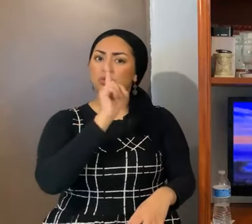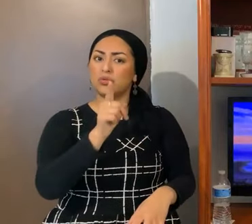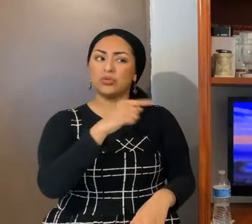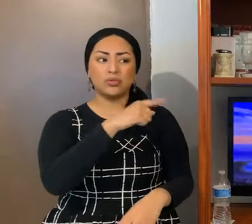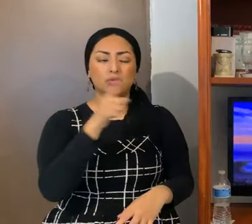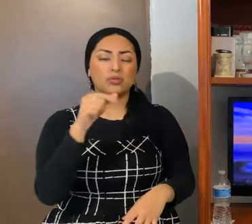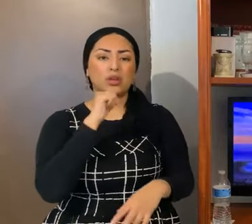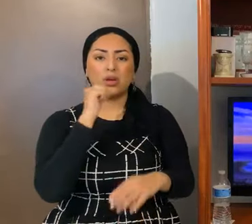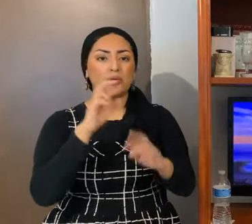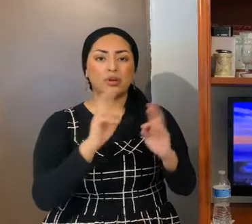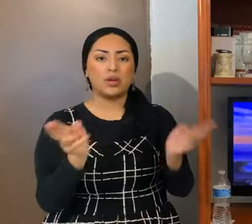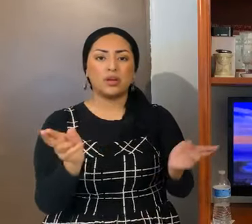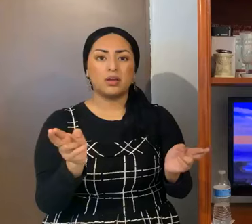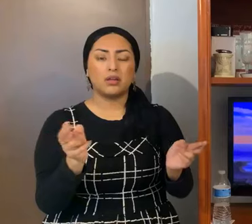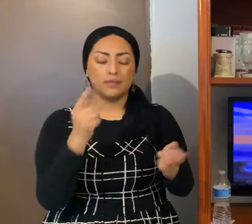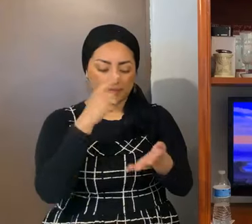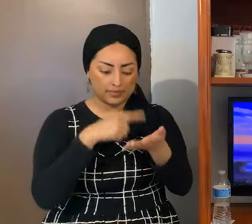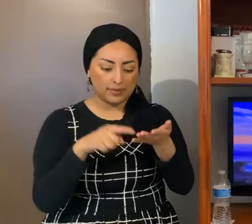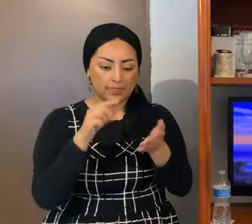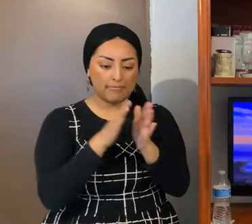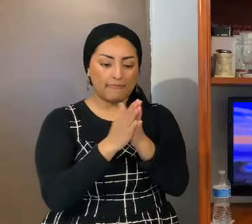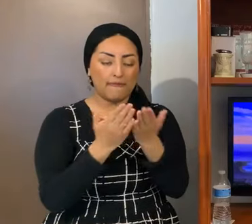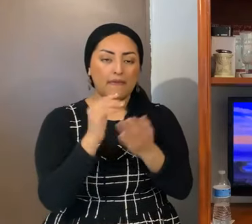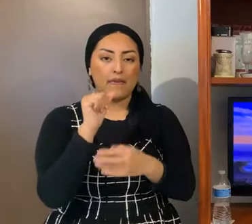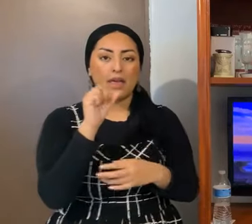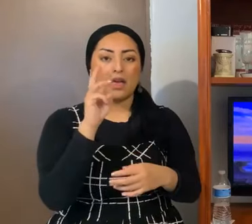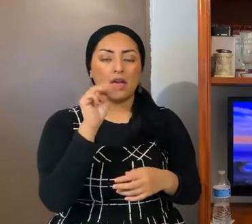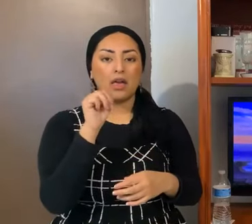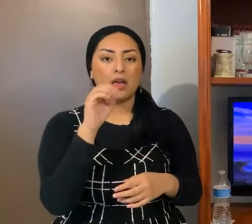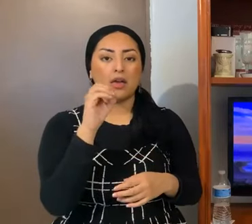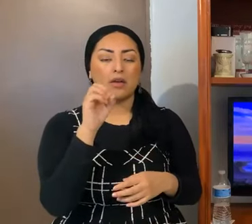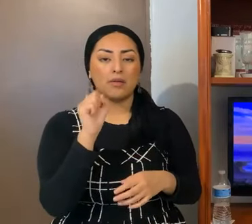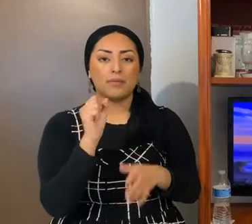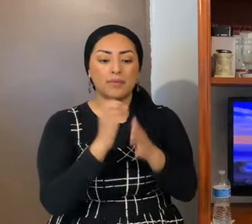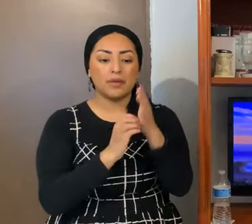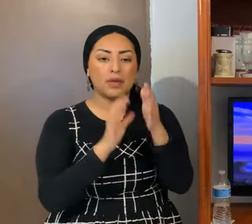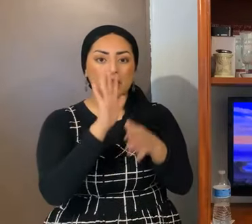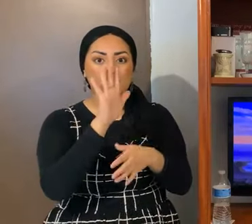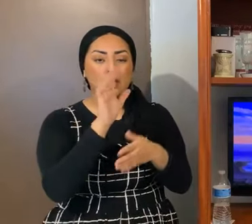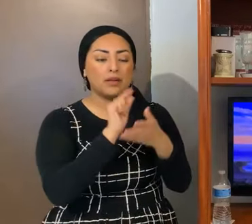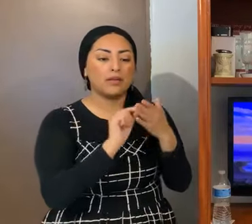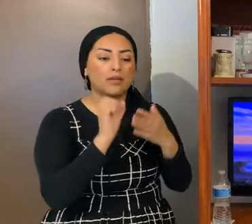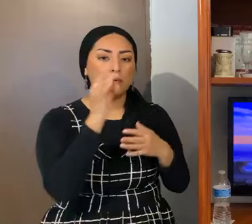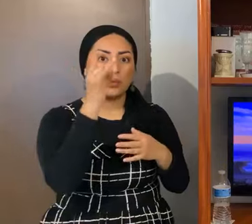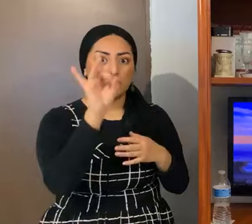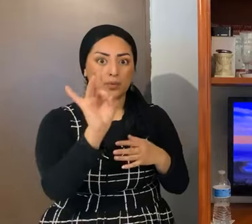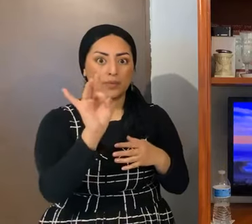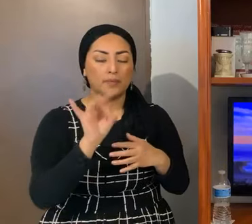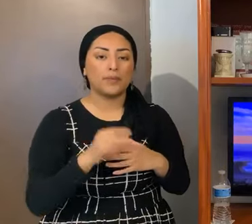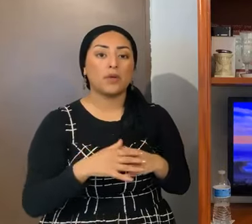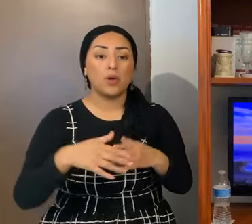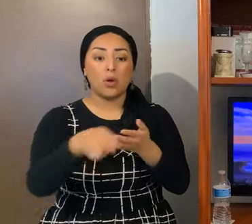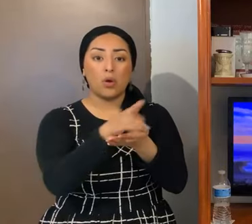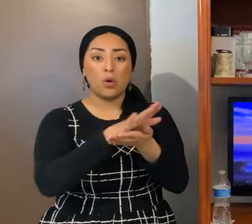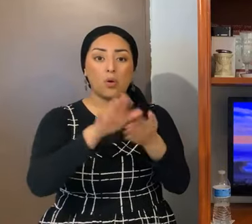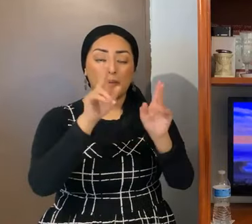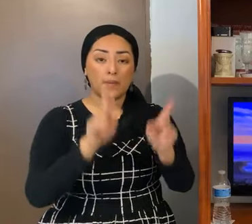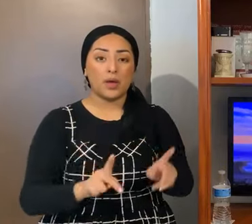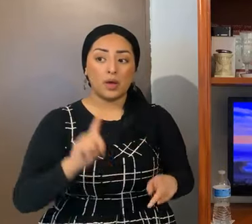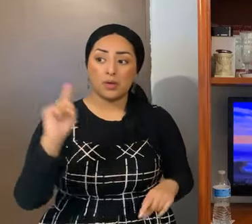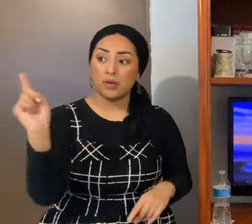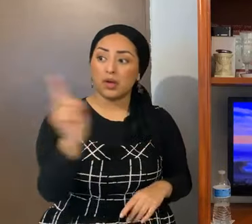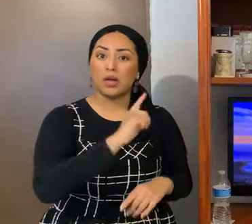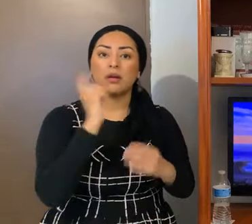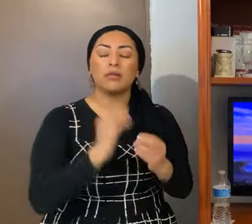nadie está preparado. Vamos a Amós 5:18. Vamos a Amós 5:18. Los santos tenemos que